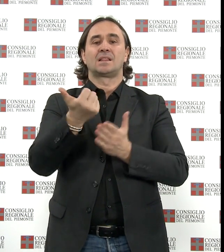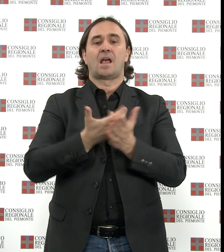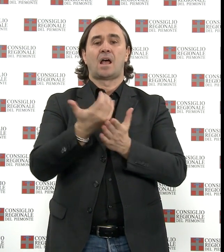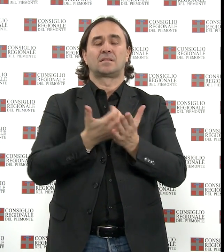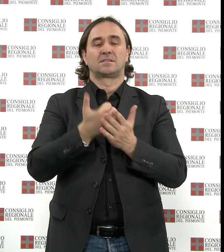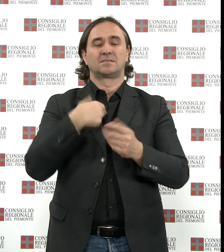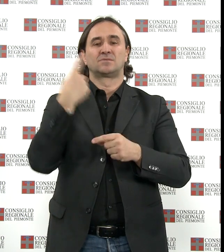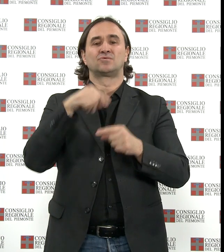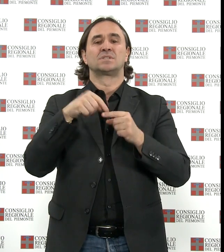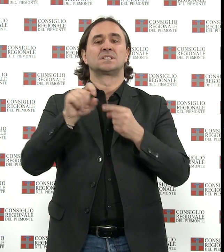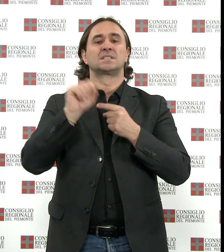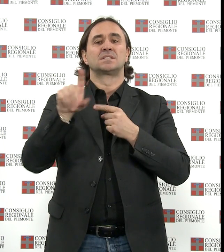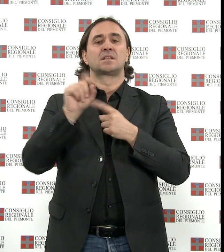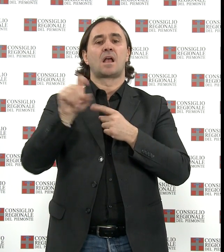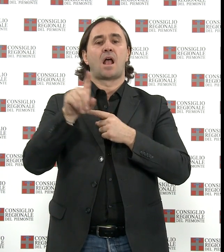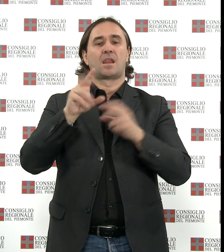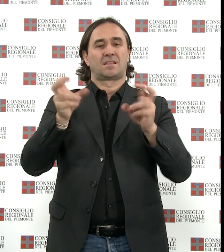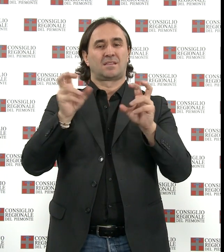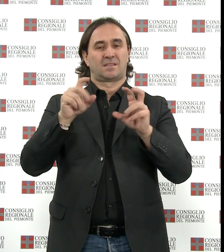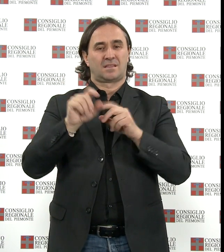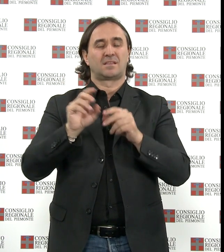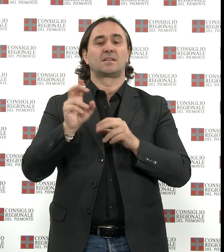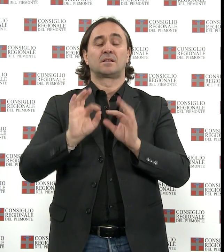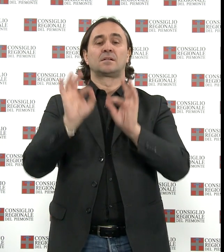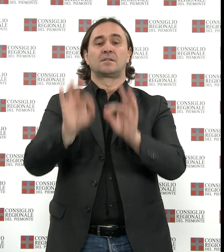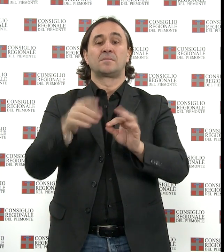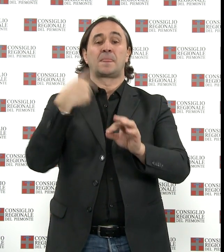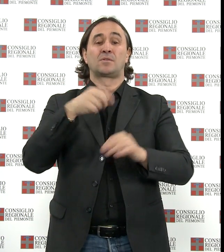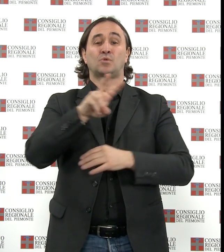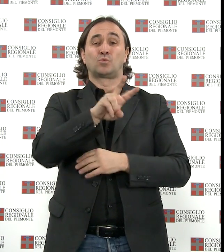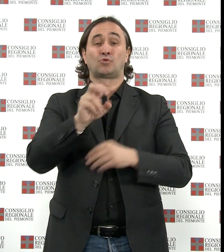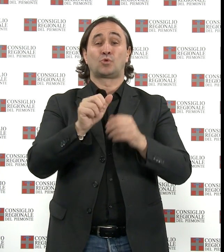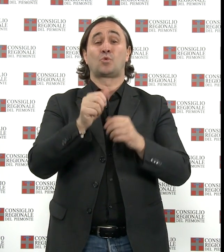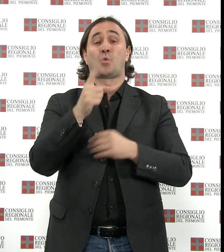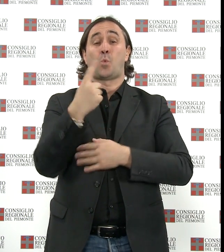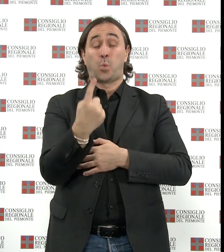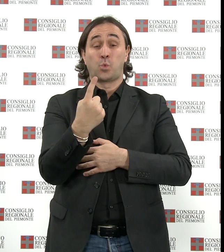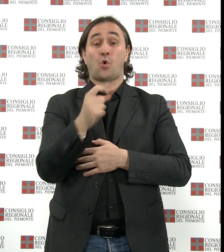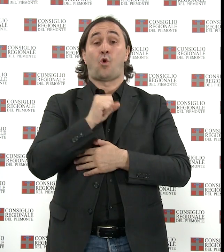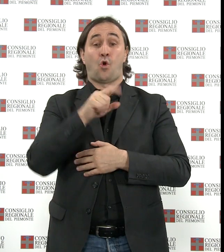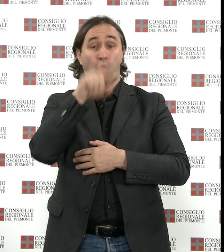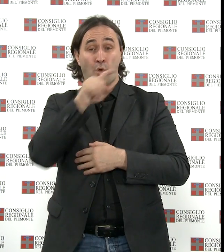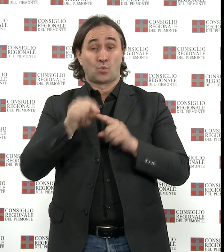della ricerca sulla ricezione del segnale di RAI Piemonte sul territorio regionale. Dei 201 comuni